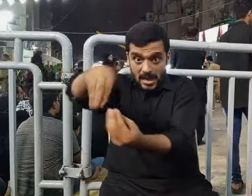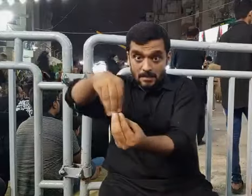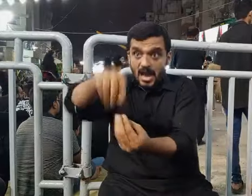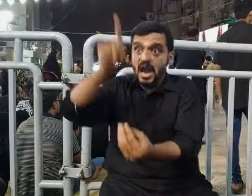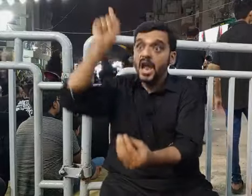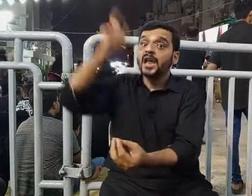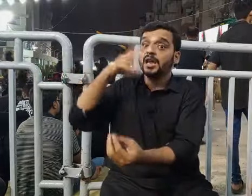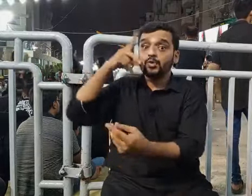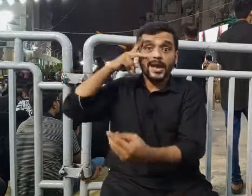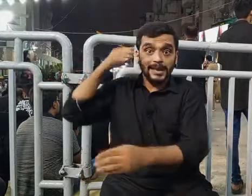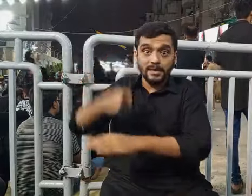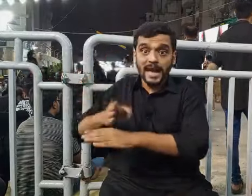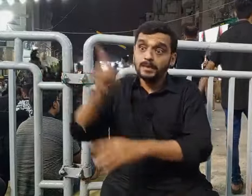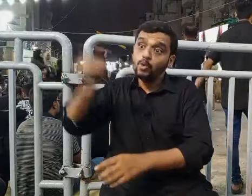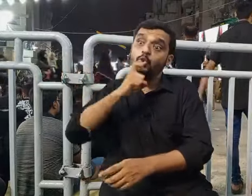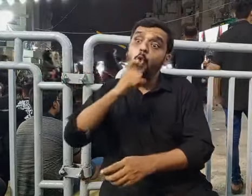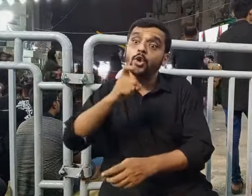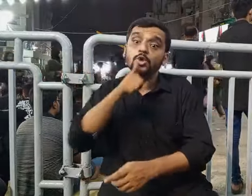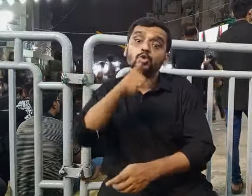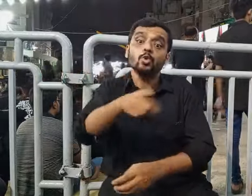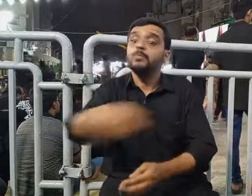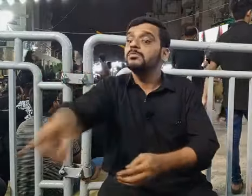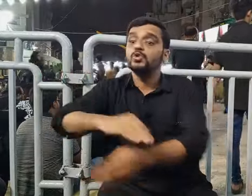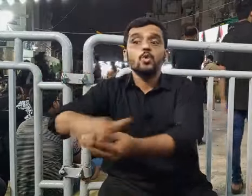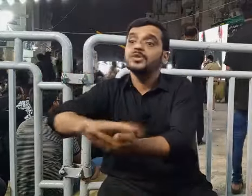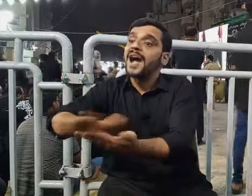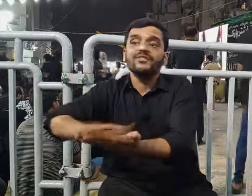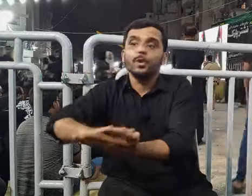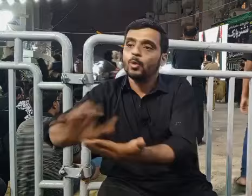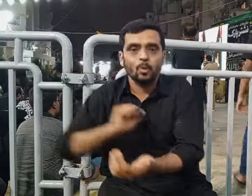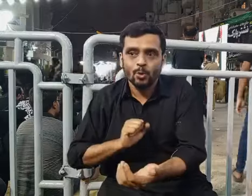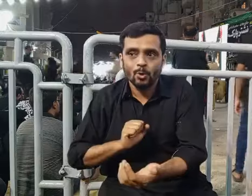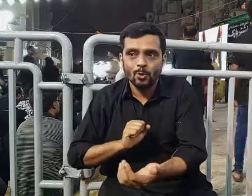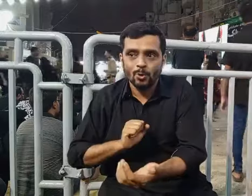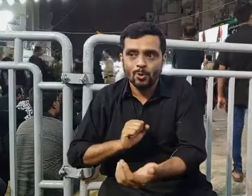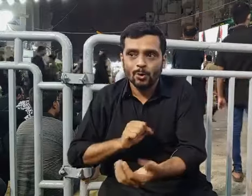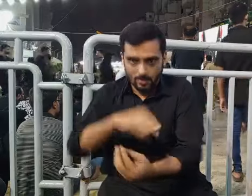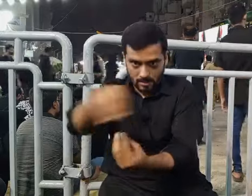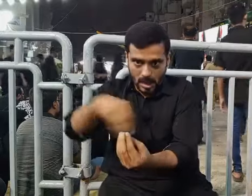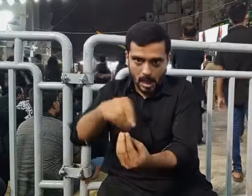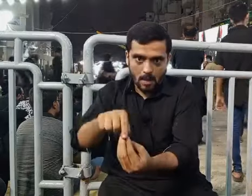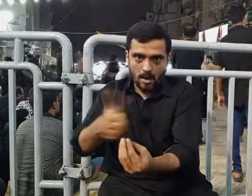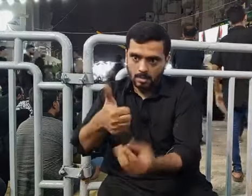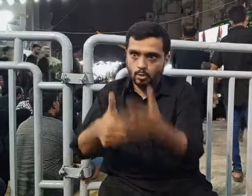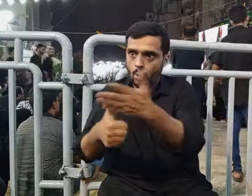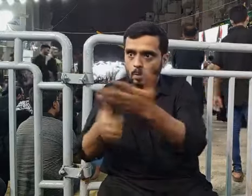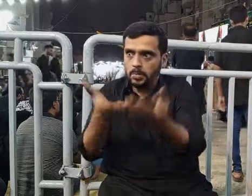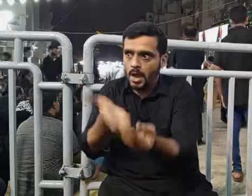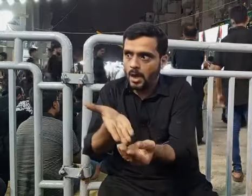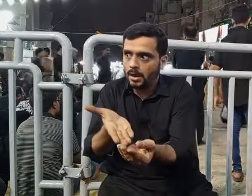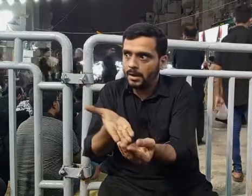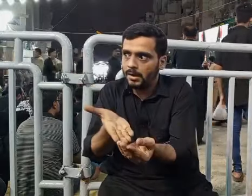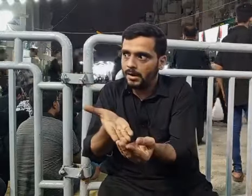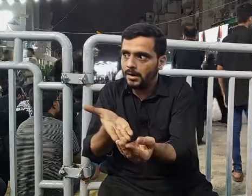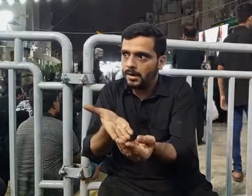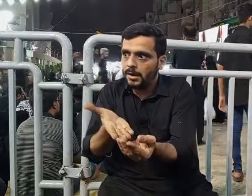قرآن کہ اس میں کوئی اور شامل نہیں، کوئی اور سے آپ سمجھ رہے کون، صرف رسول کی بیٹی شامل، ان کے گھر والے شامل،